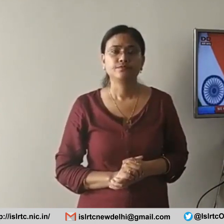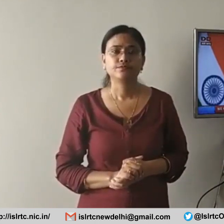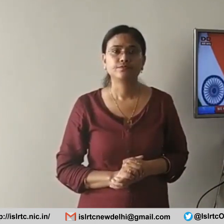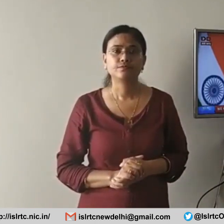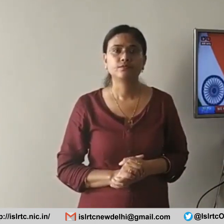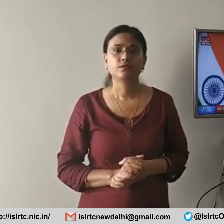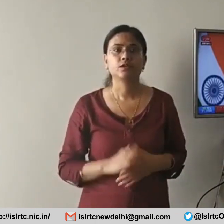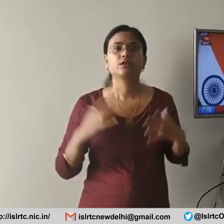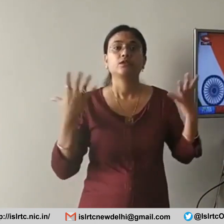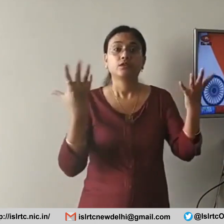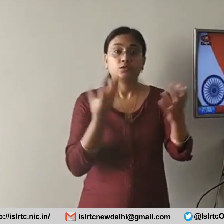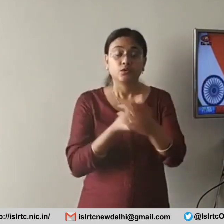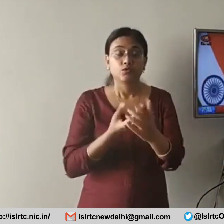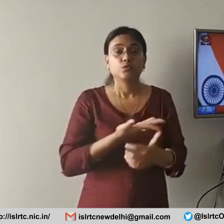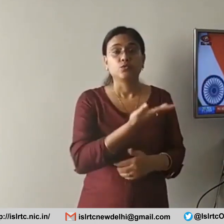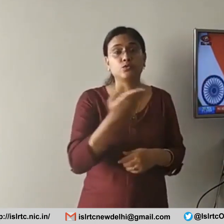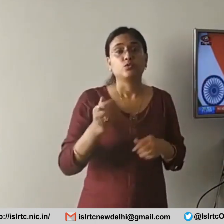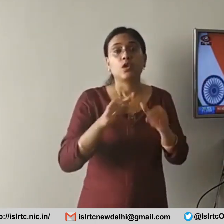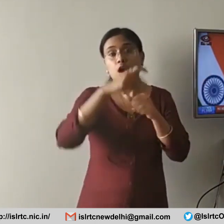साथियों, 20 अप्रैल से